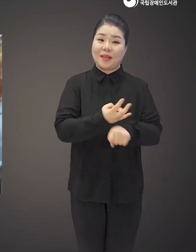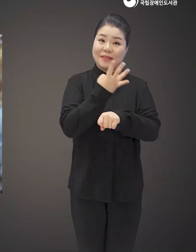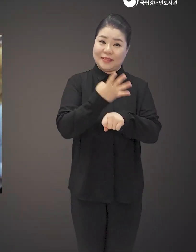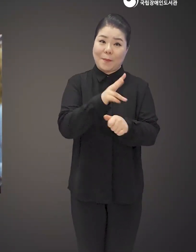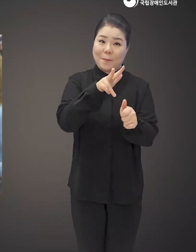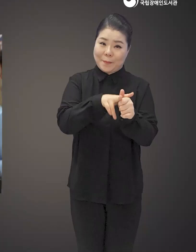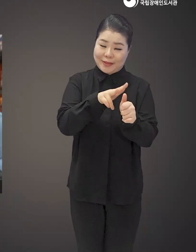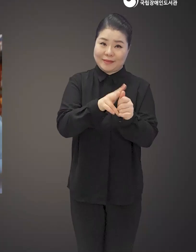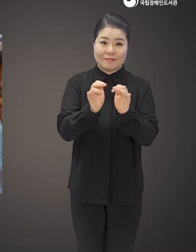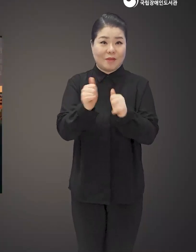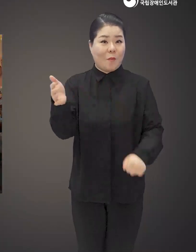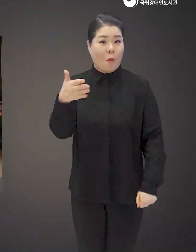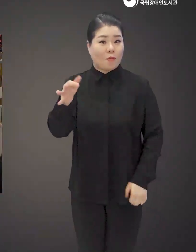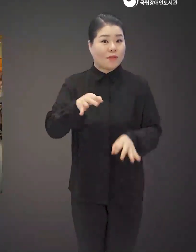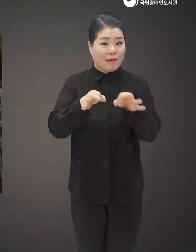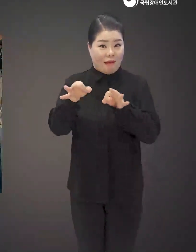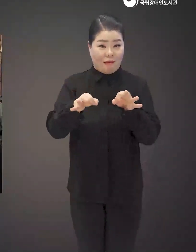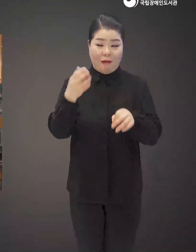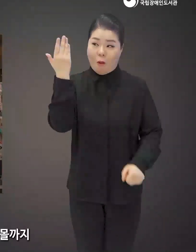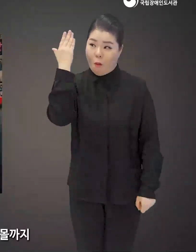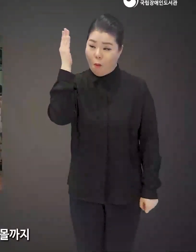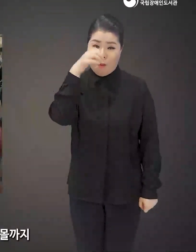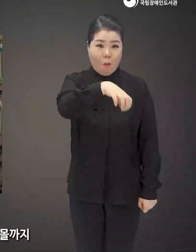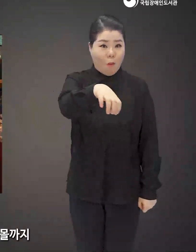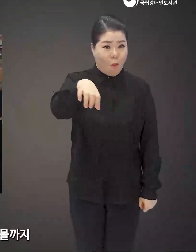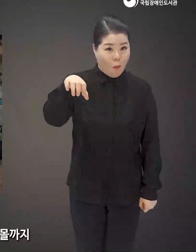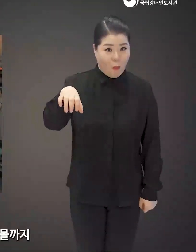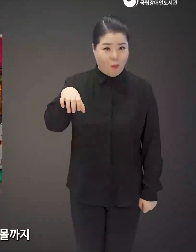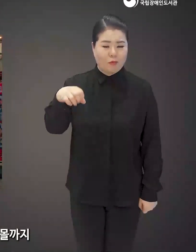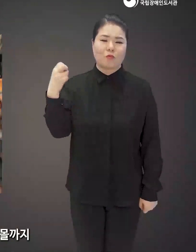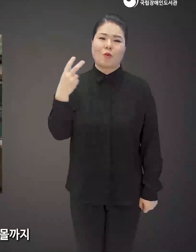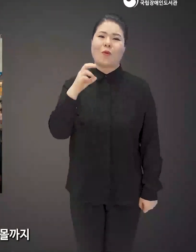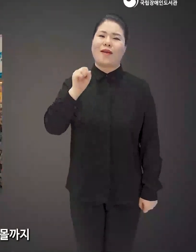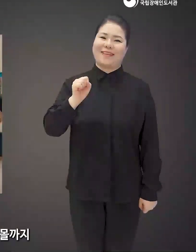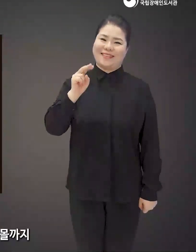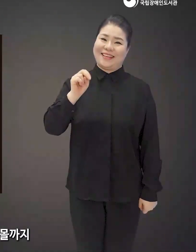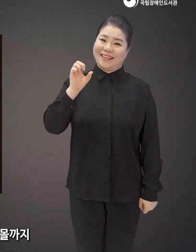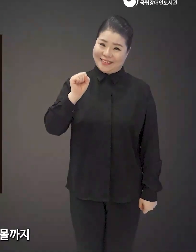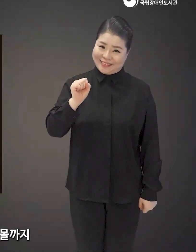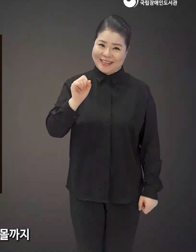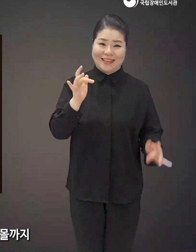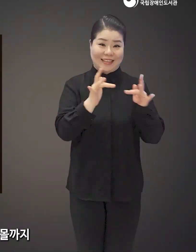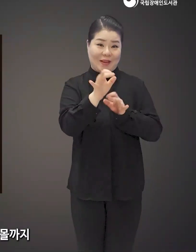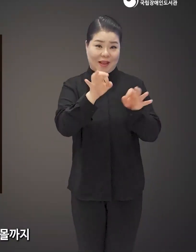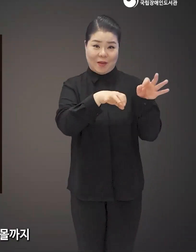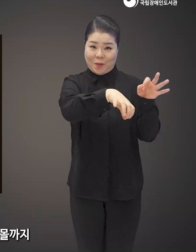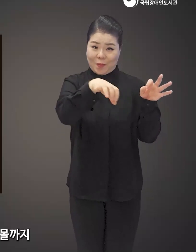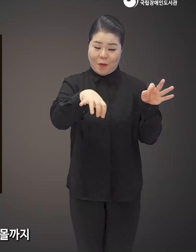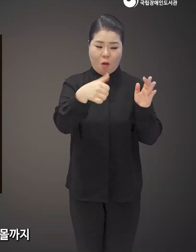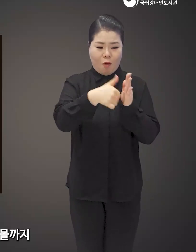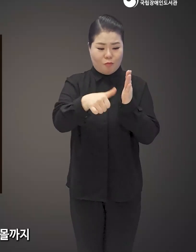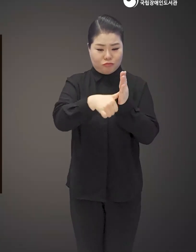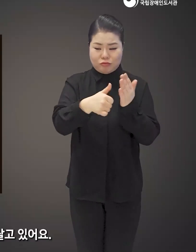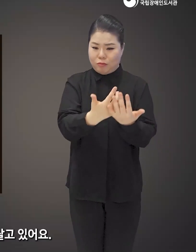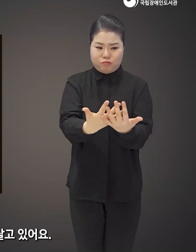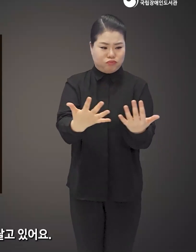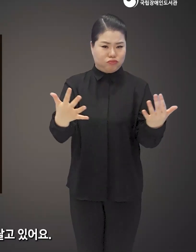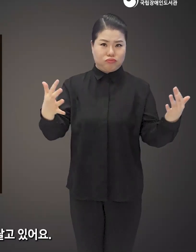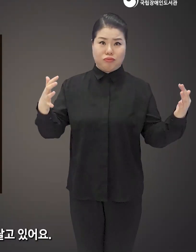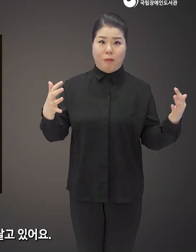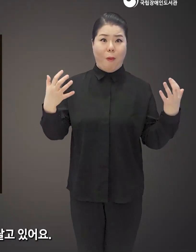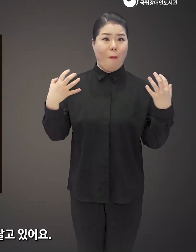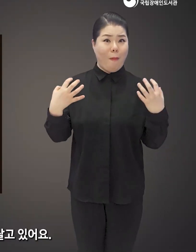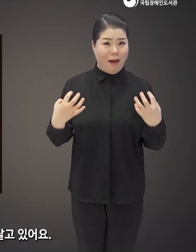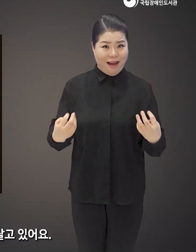편의점, 마트, 무인 매장과 같은 우리 삶 속의 여러 가게들, 그리고 SNS와 온라인 쇼핑몰까지 우리는